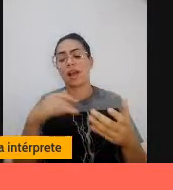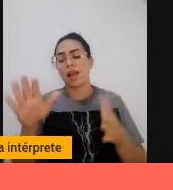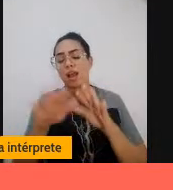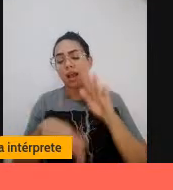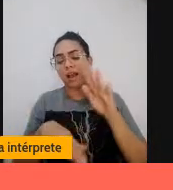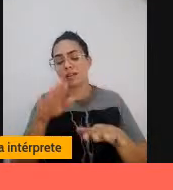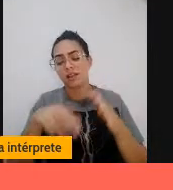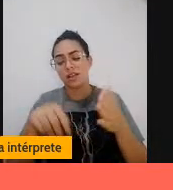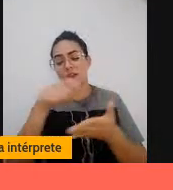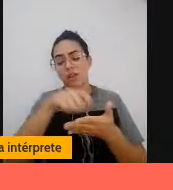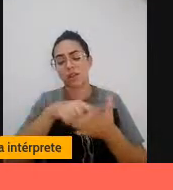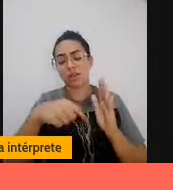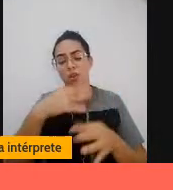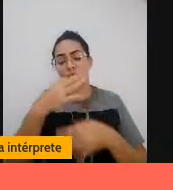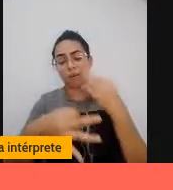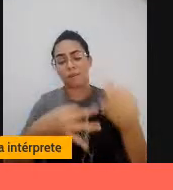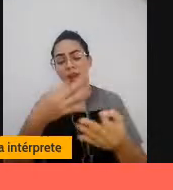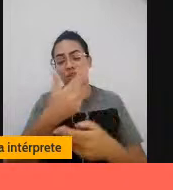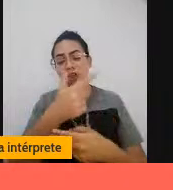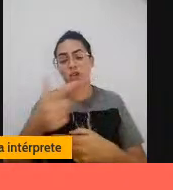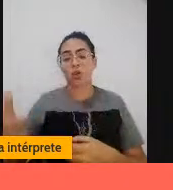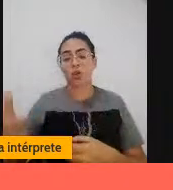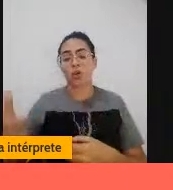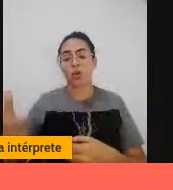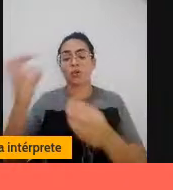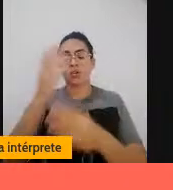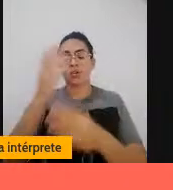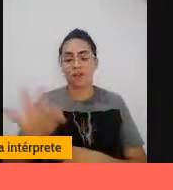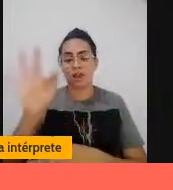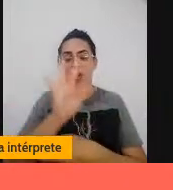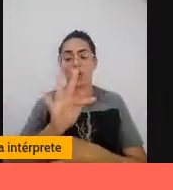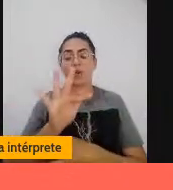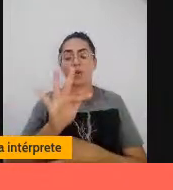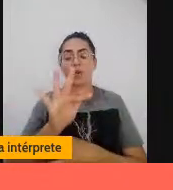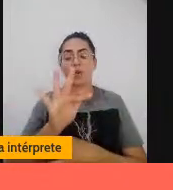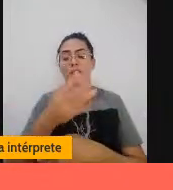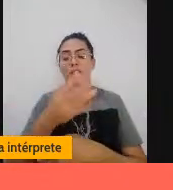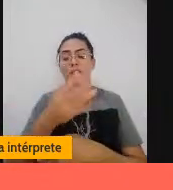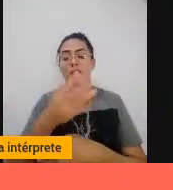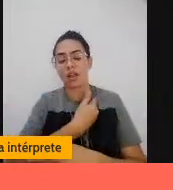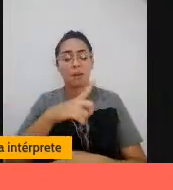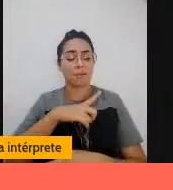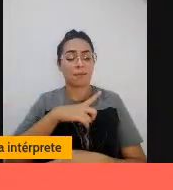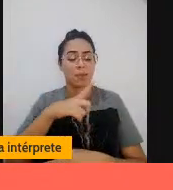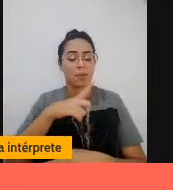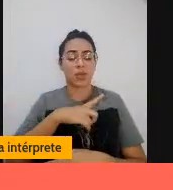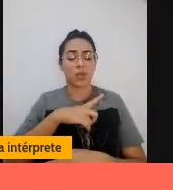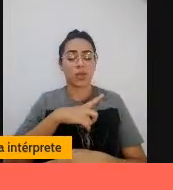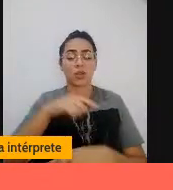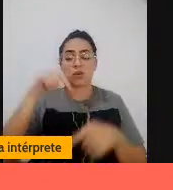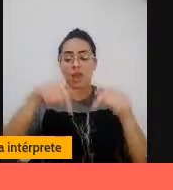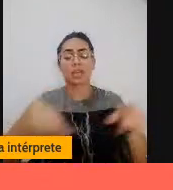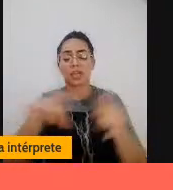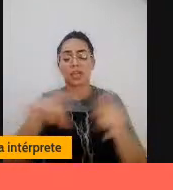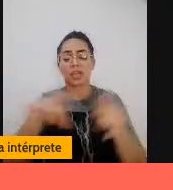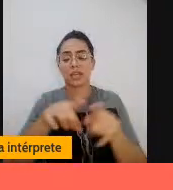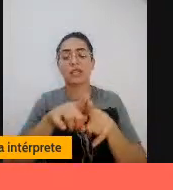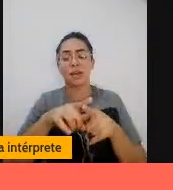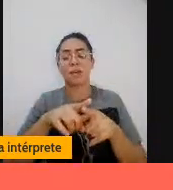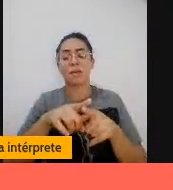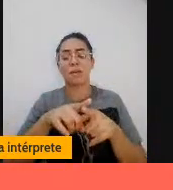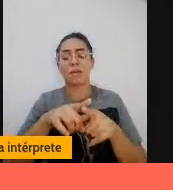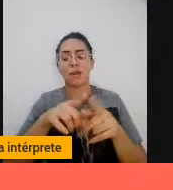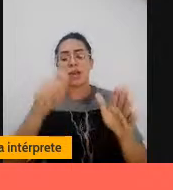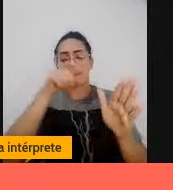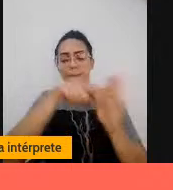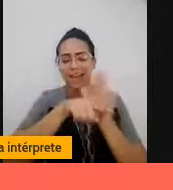de outras instituições, quando a gente tem colegas aqui no nosso centro que também estão pesquisando, também